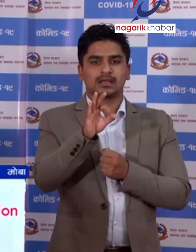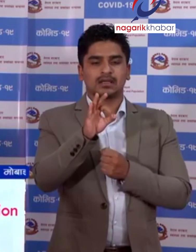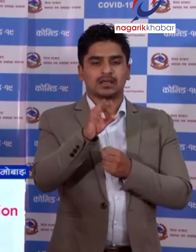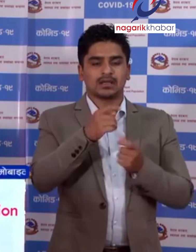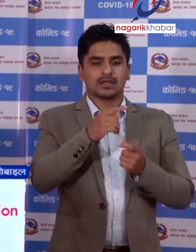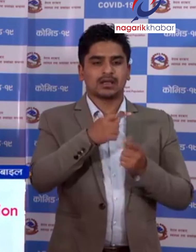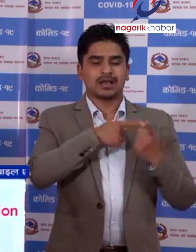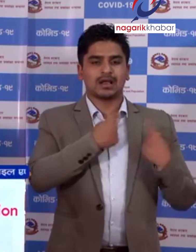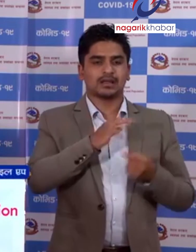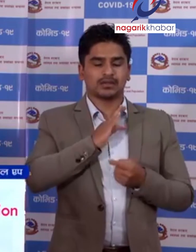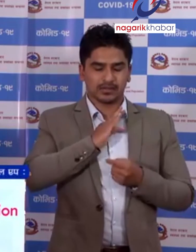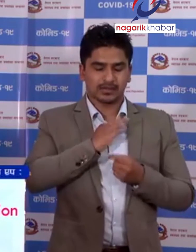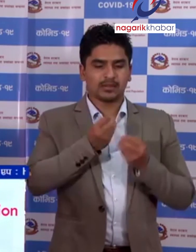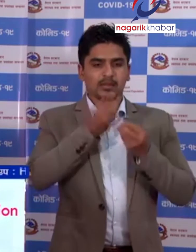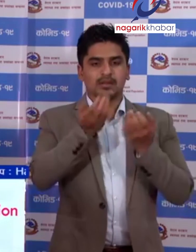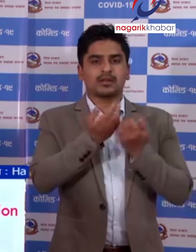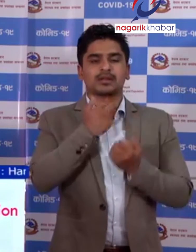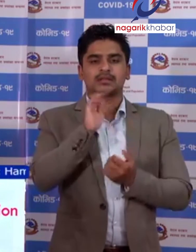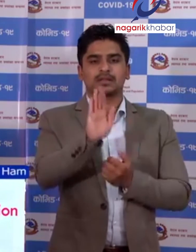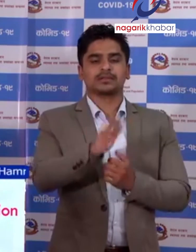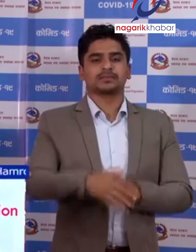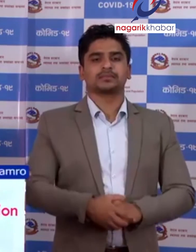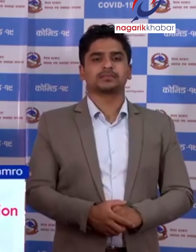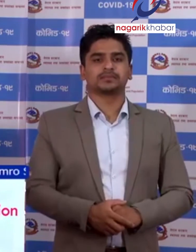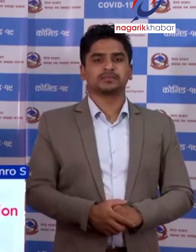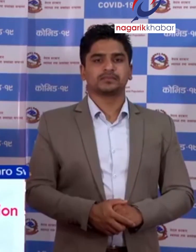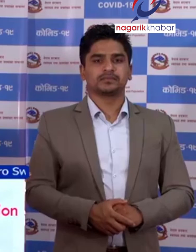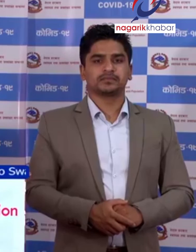हार्दिक संवेदना व्यक्त गर्न चाहन्छ